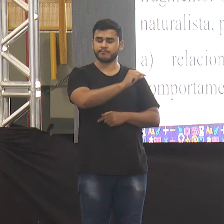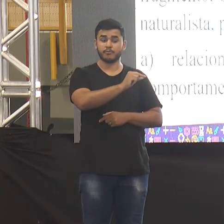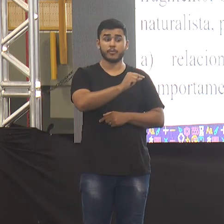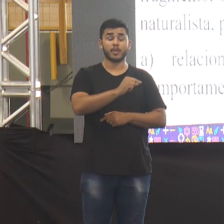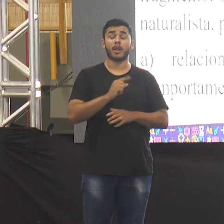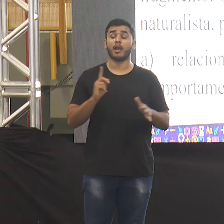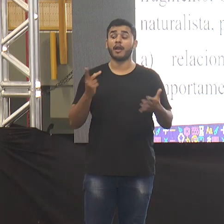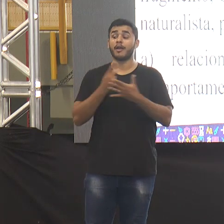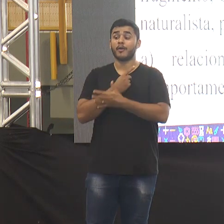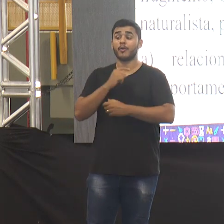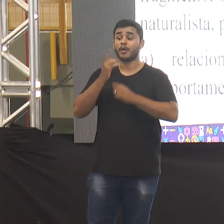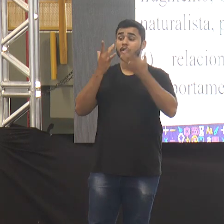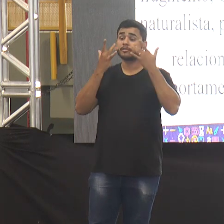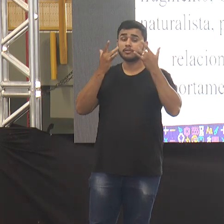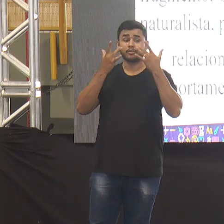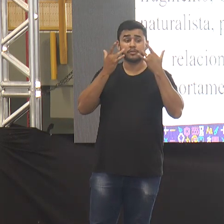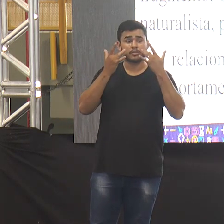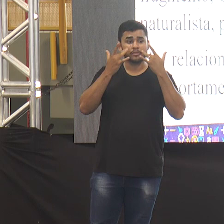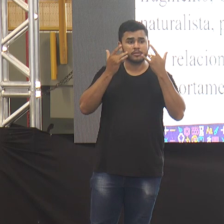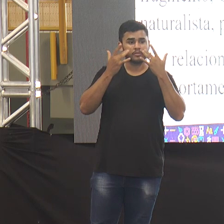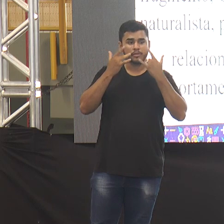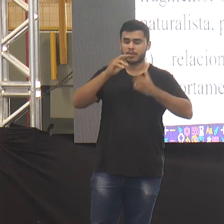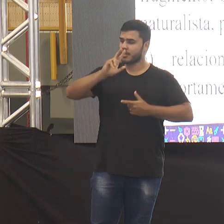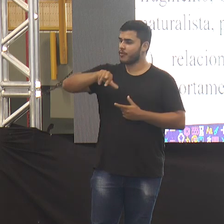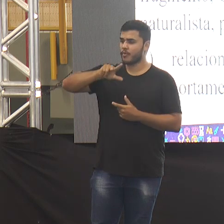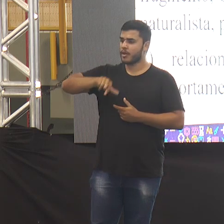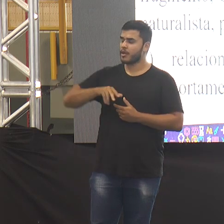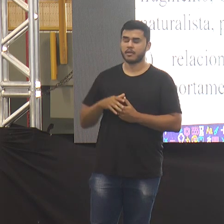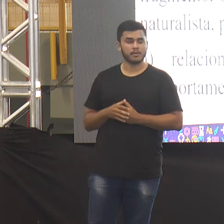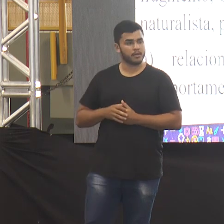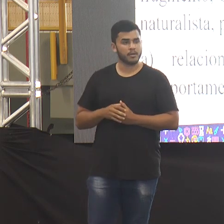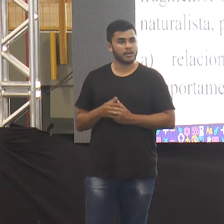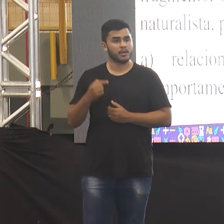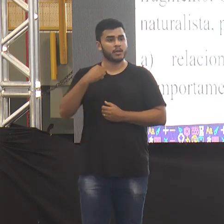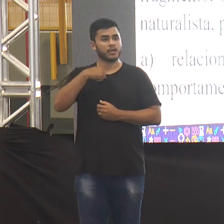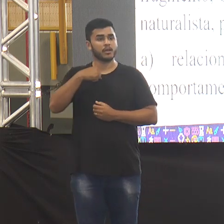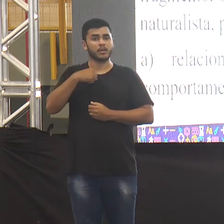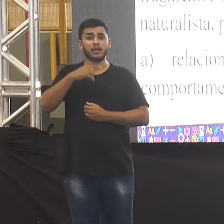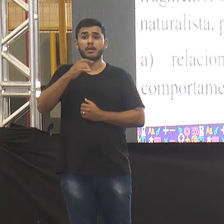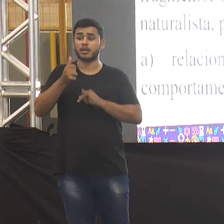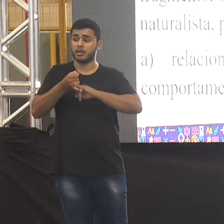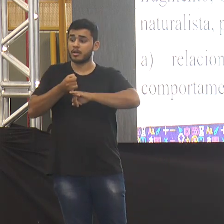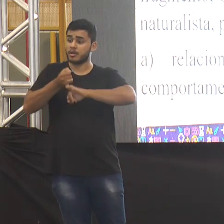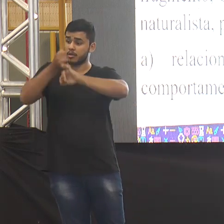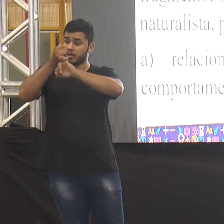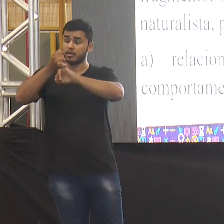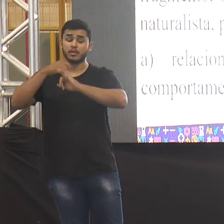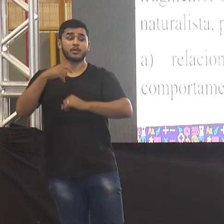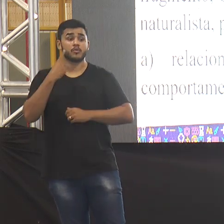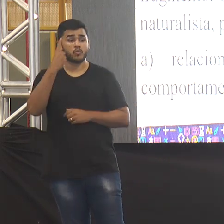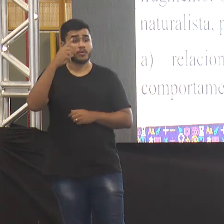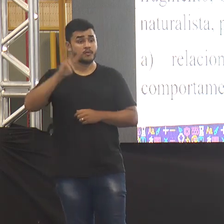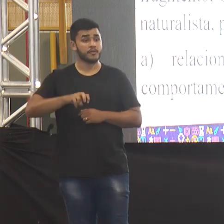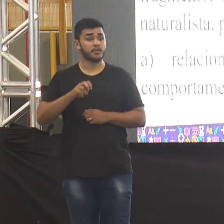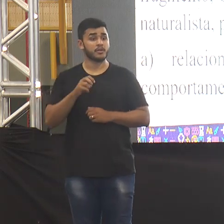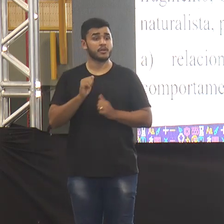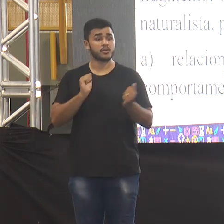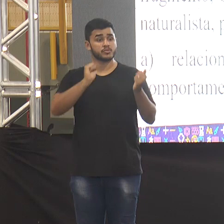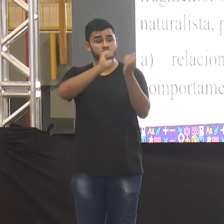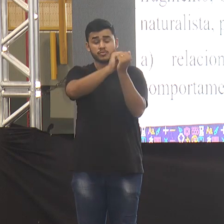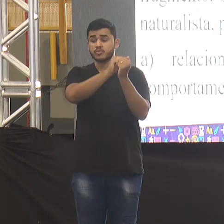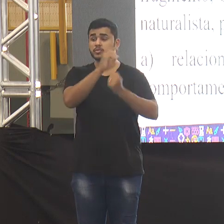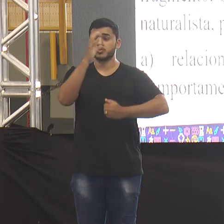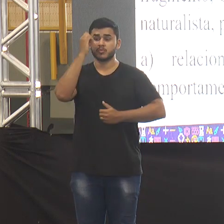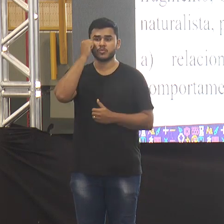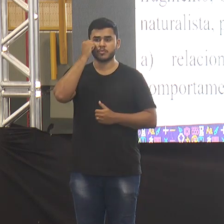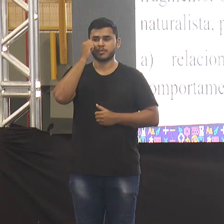ele descobre que o teatro não é o teatro. É que o dono da casa tem um amante e que uma vez por semana ele vai dormir na casa